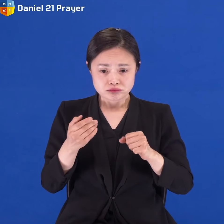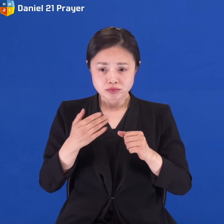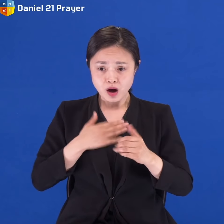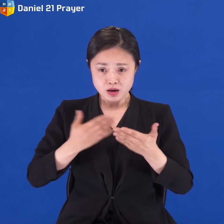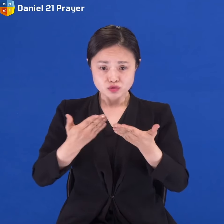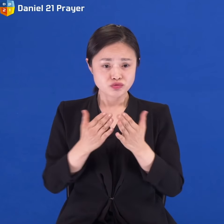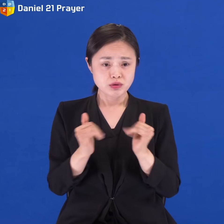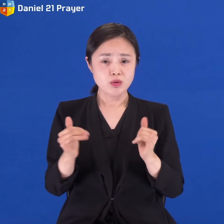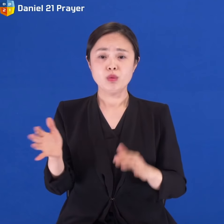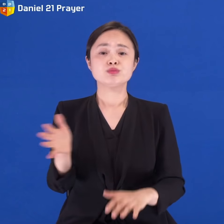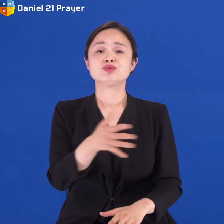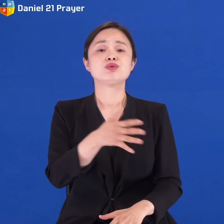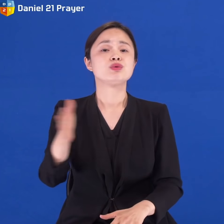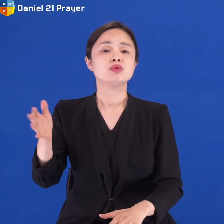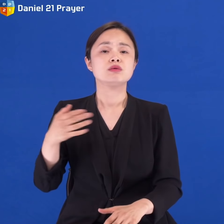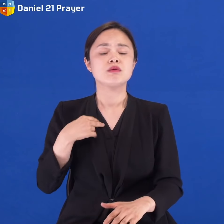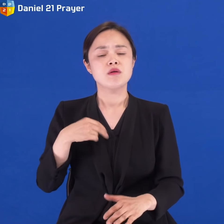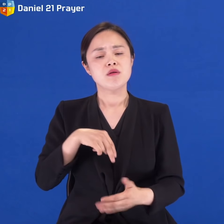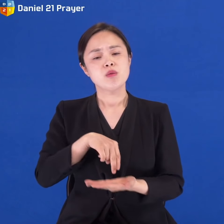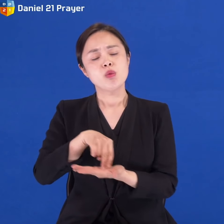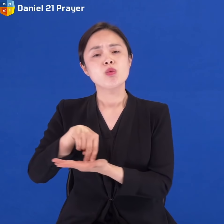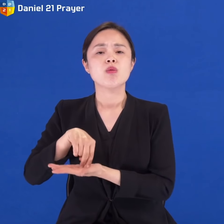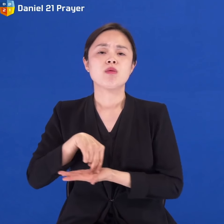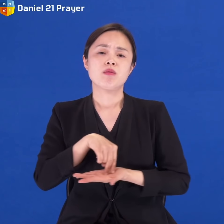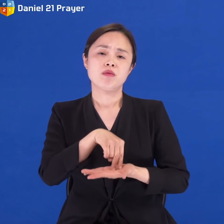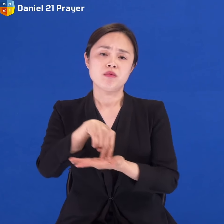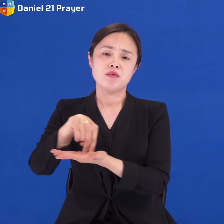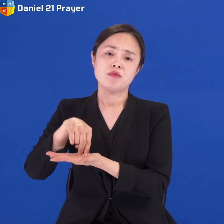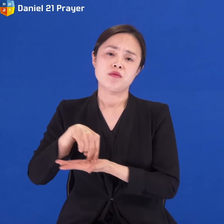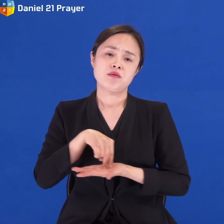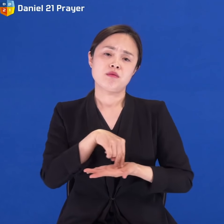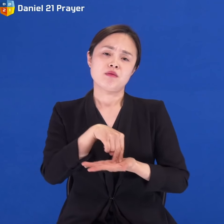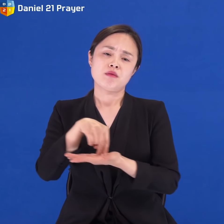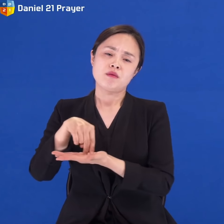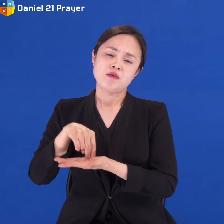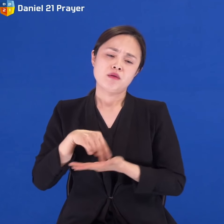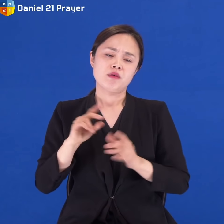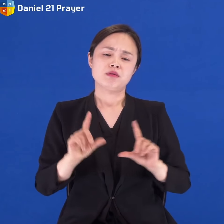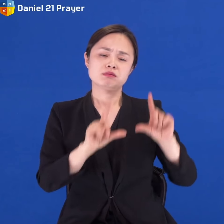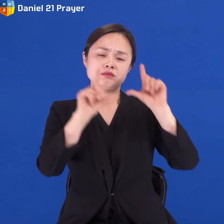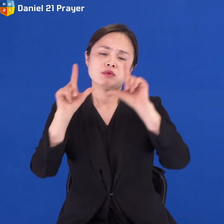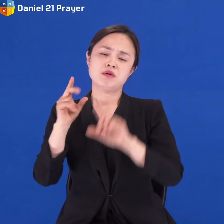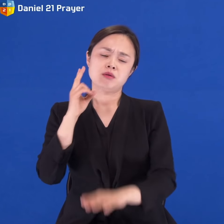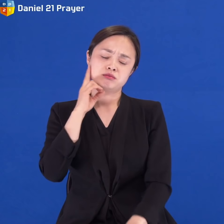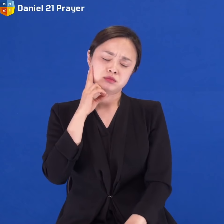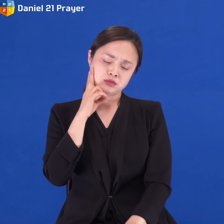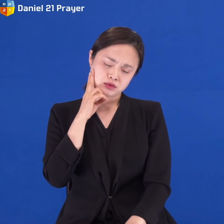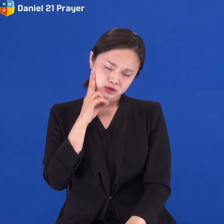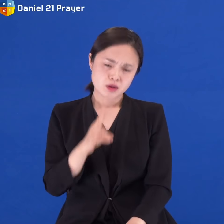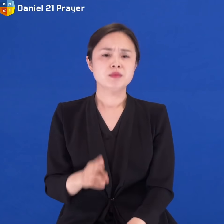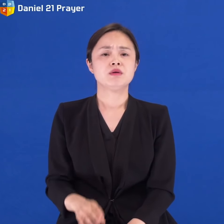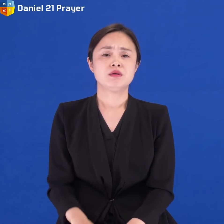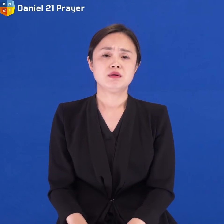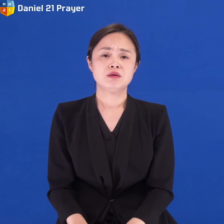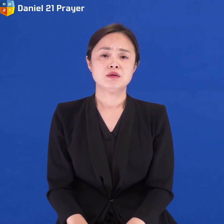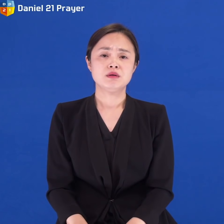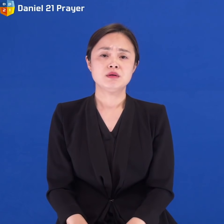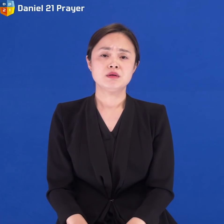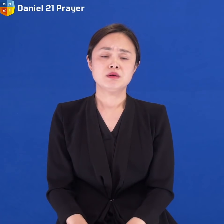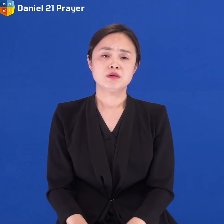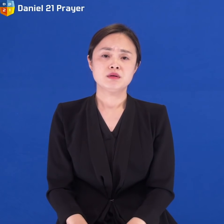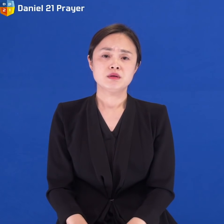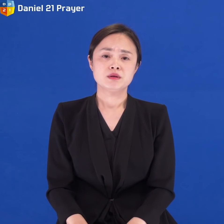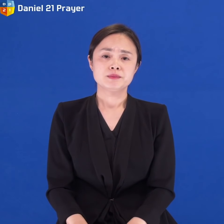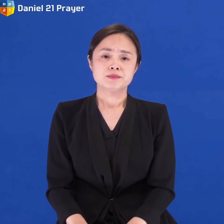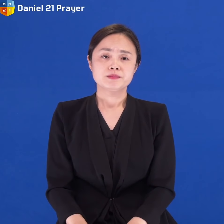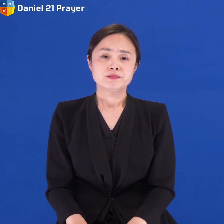참 비참한 건데요. 그렇게 됐는데도 제가 얼마나 유전자가 질기고 원죄가